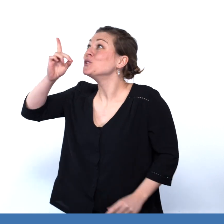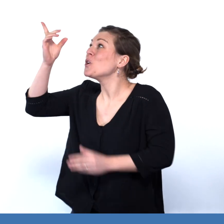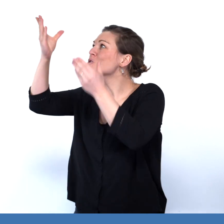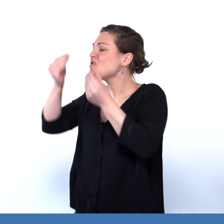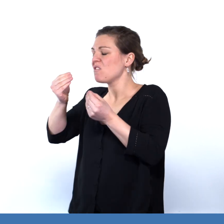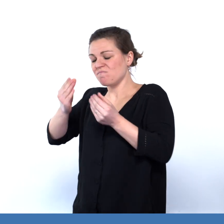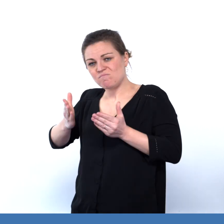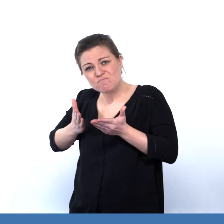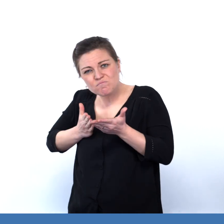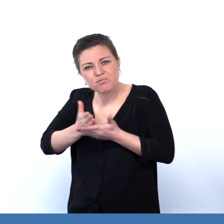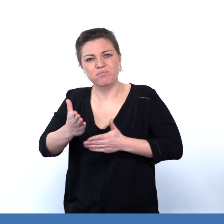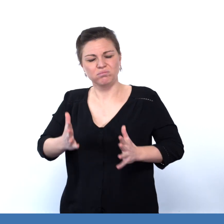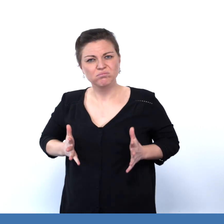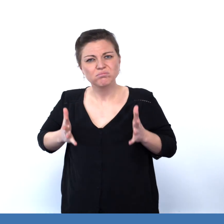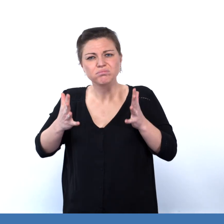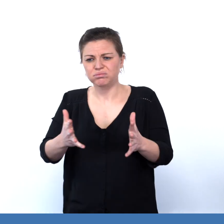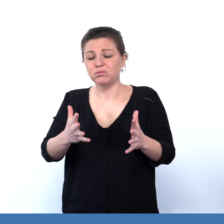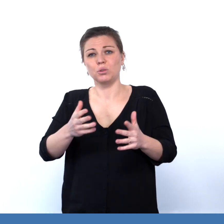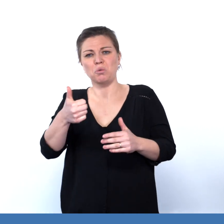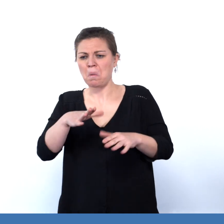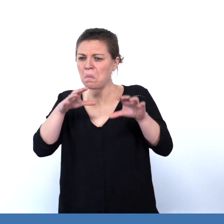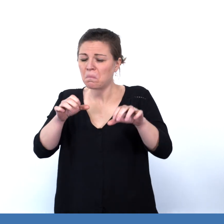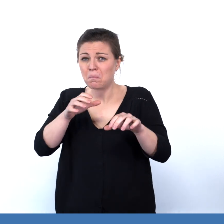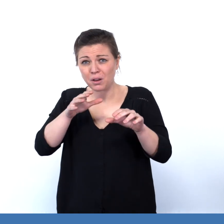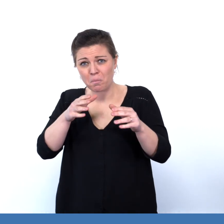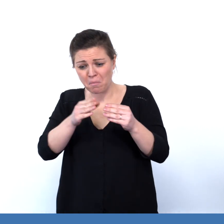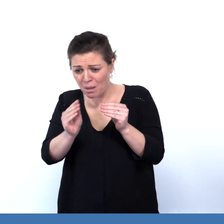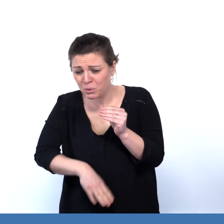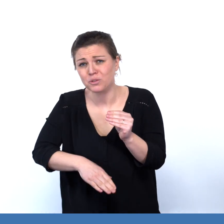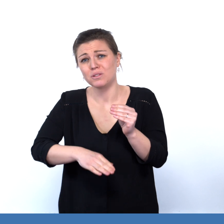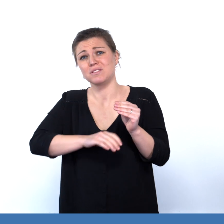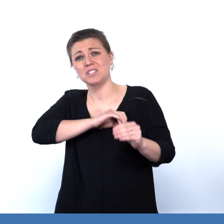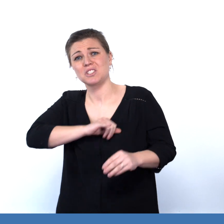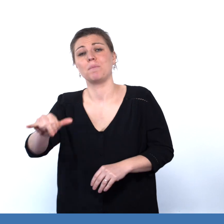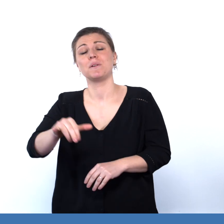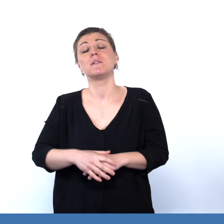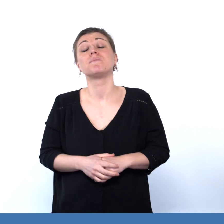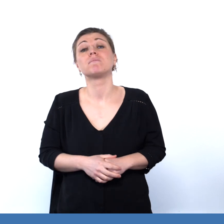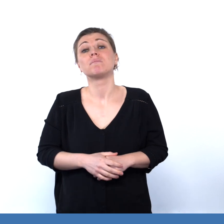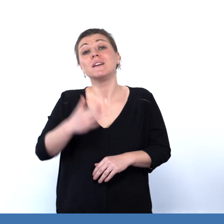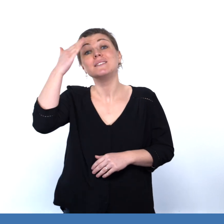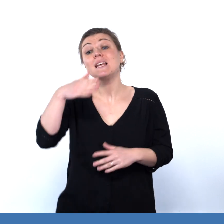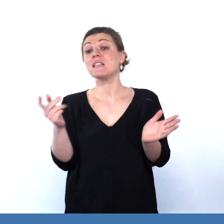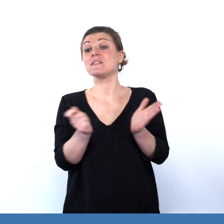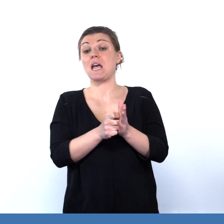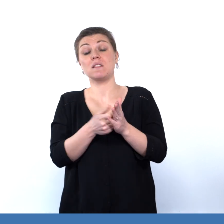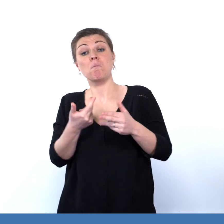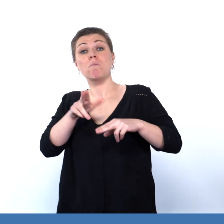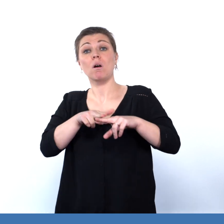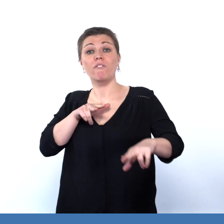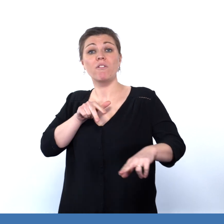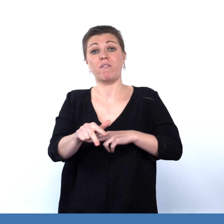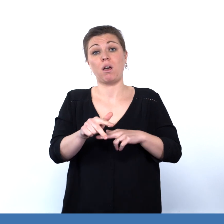rien. Que le temps ne soit pas pour toi source de regret. Vous savez, un jour, on sera tous sur nos lits de mort, proches de la